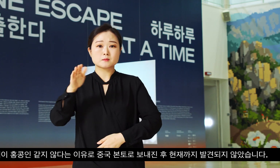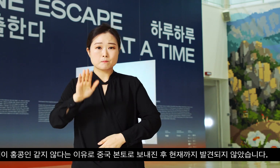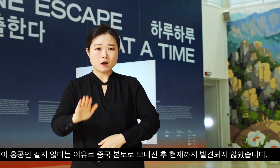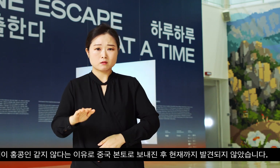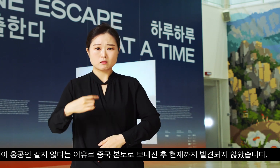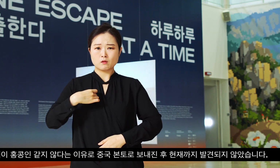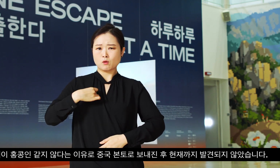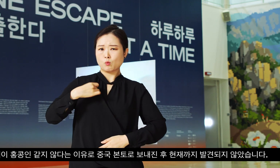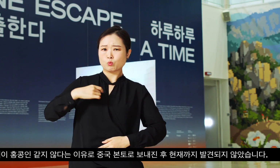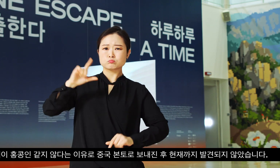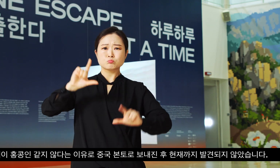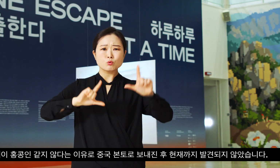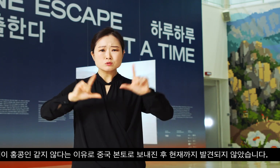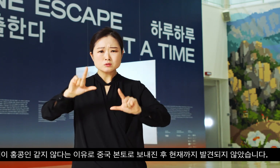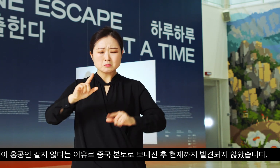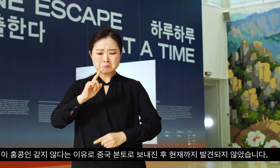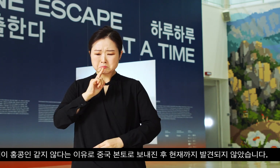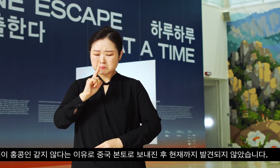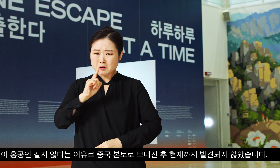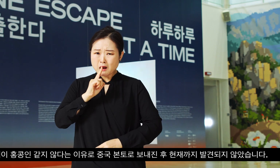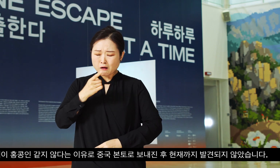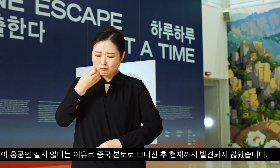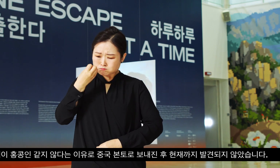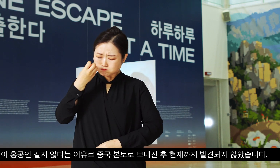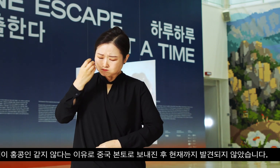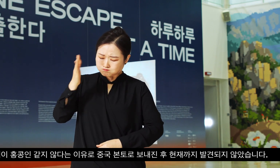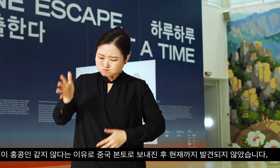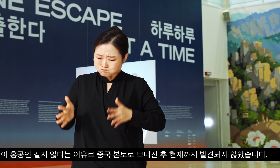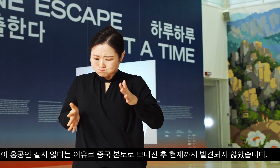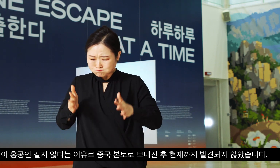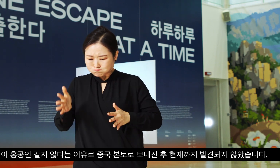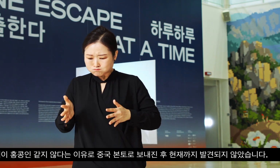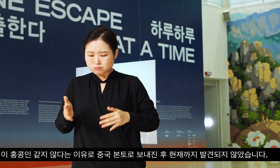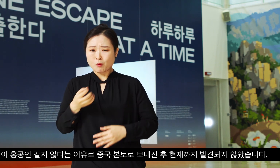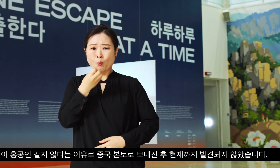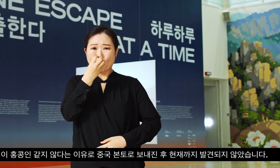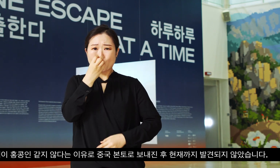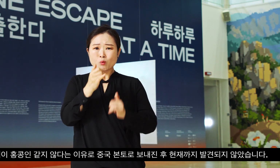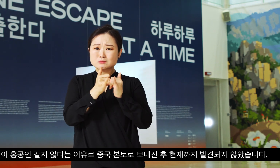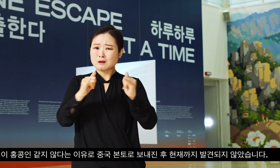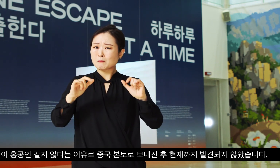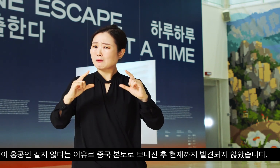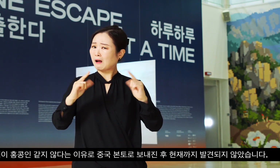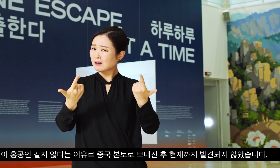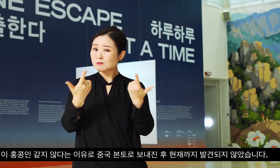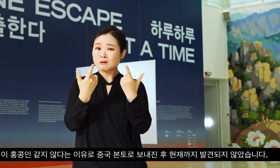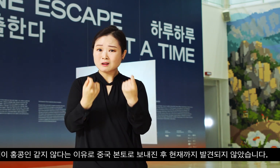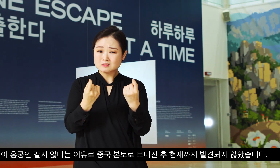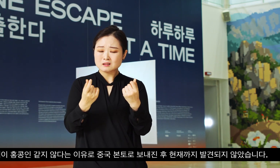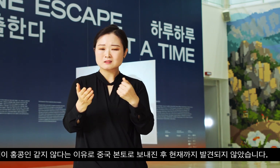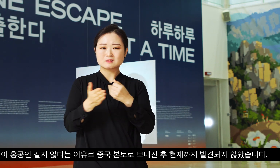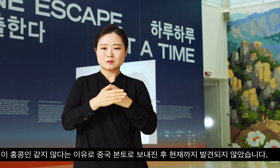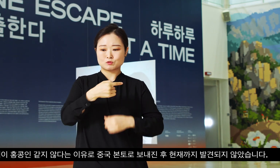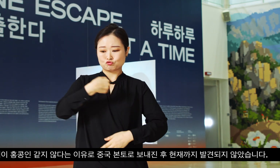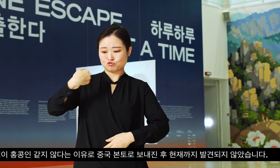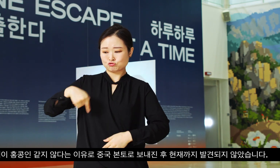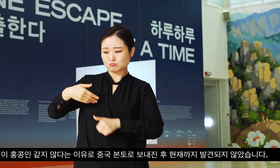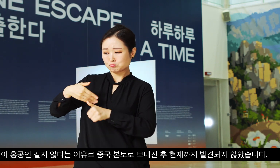옷차림과 언어 능력이 홍콩인 같지 않다는 이유로 중국 본토로 보내진 후 현재까지